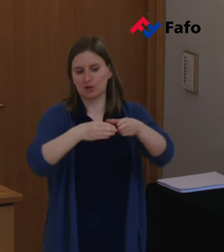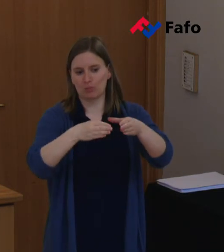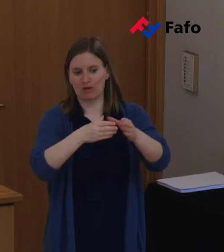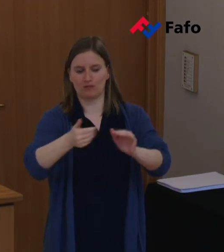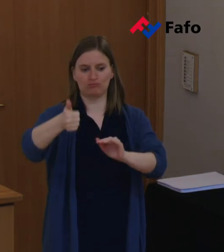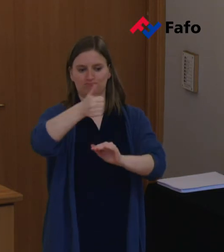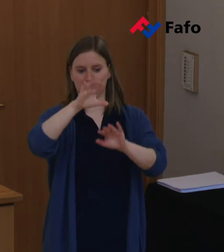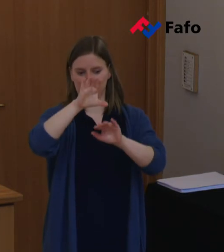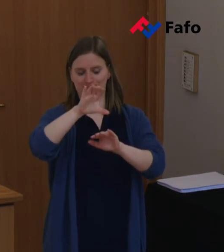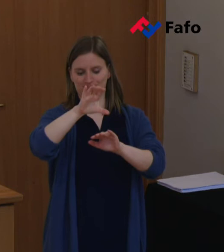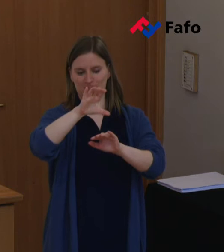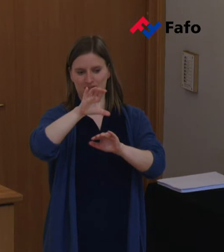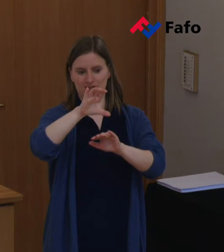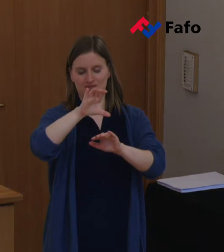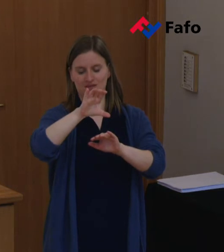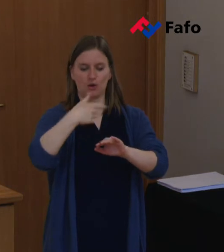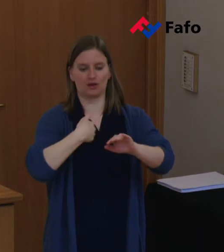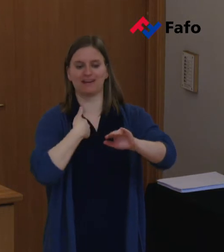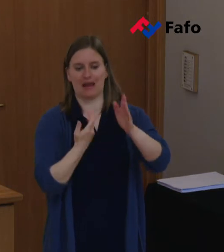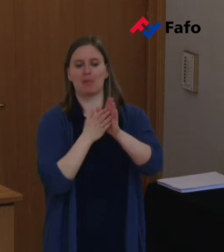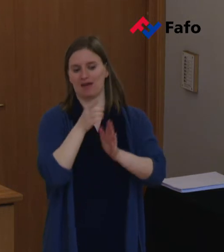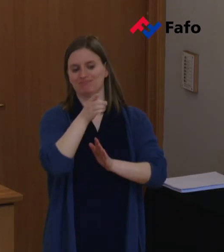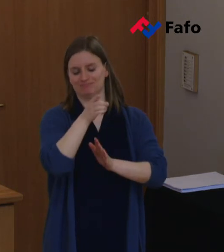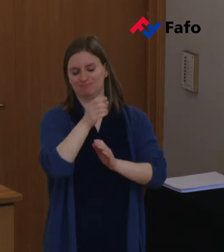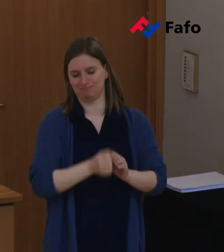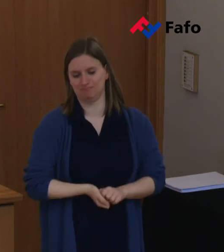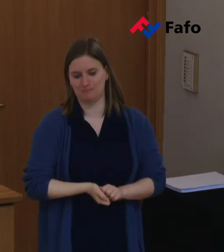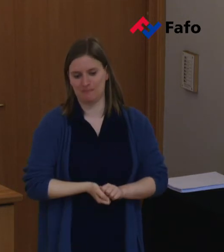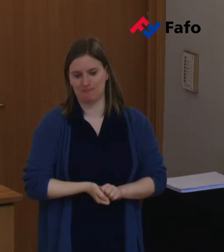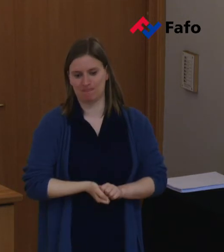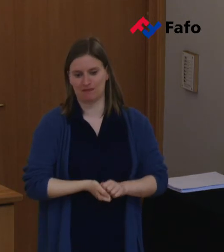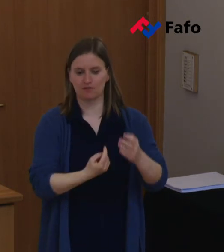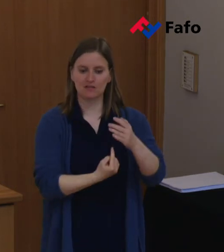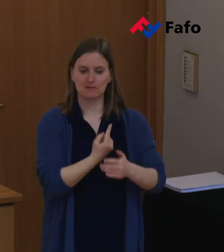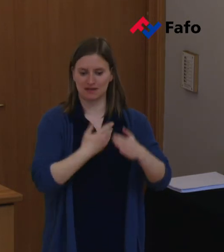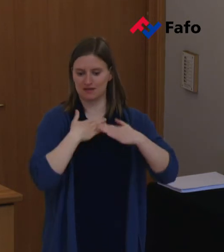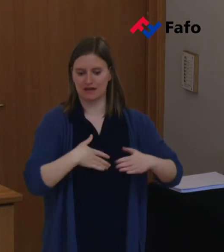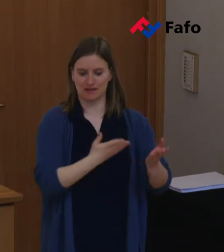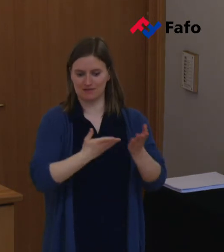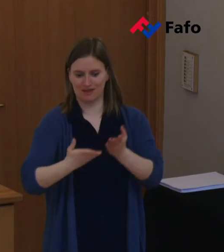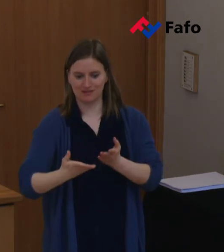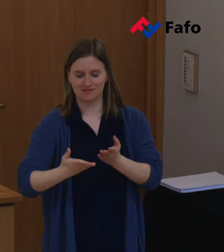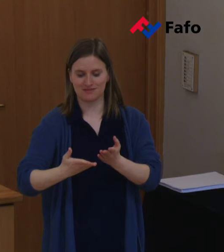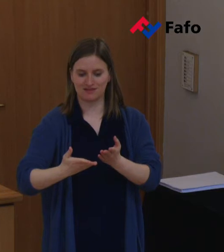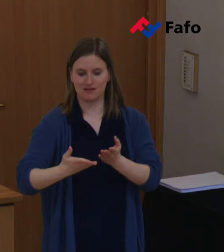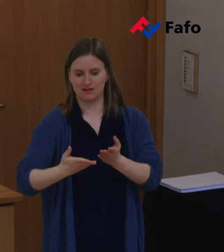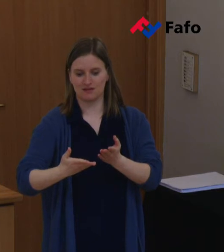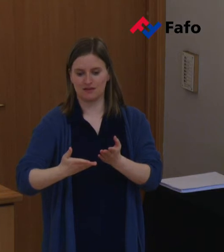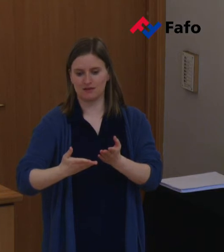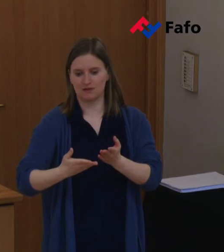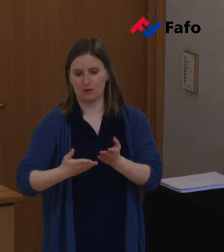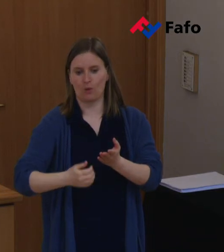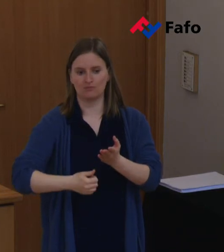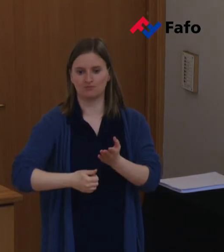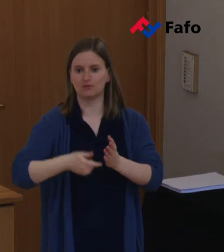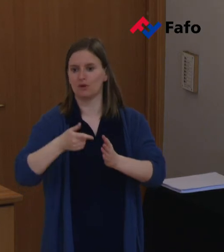toppen. Og der kom jeg inn i bildet. Det som er fra spesialisthelsetjenestens side særlig kanskje har holdt i, og ikke